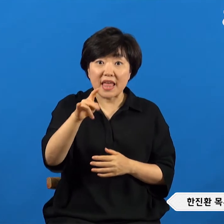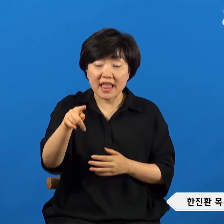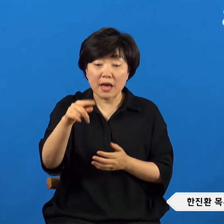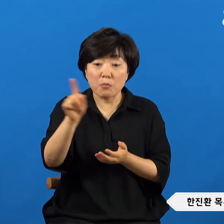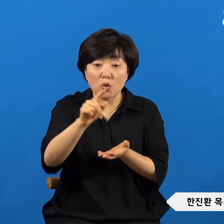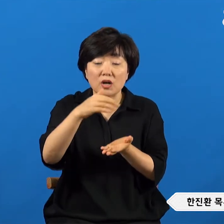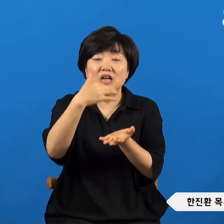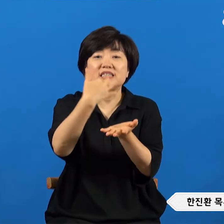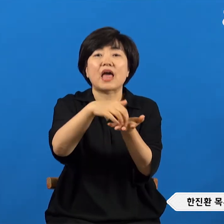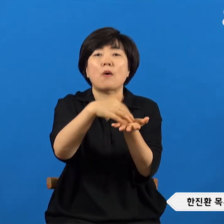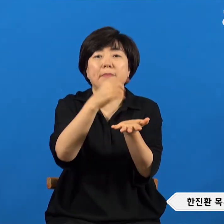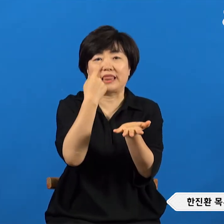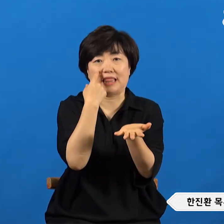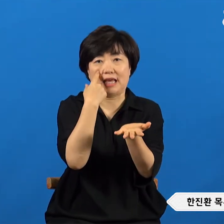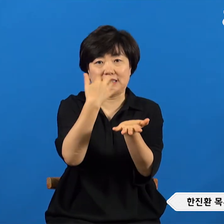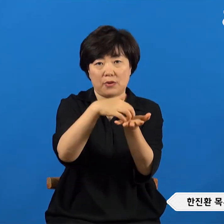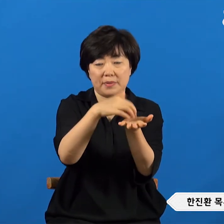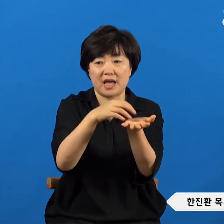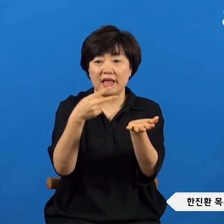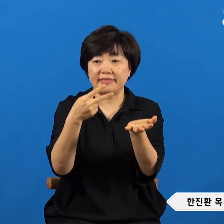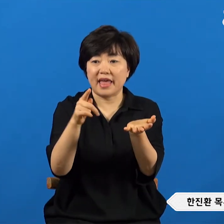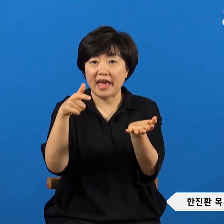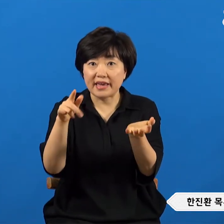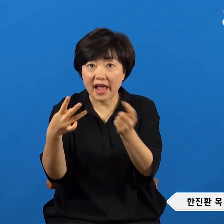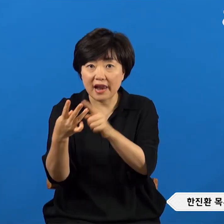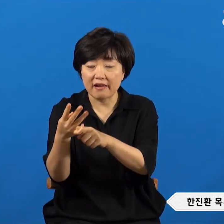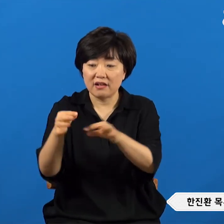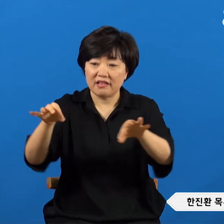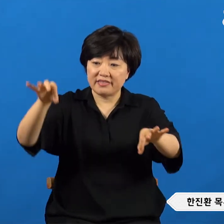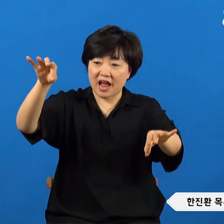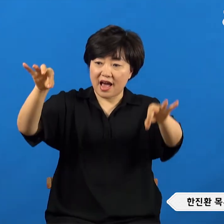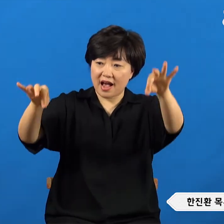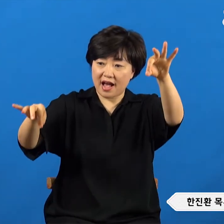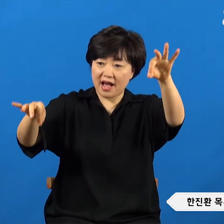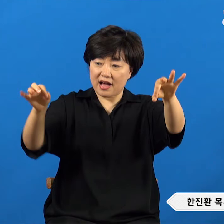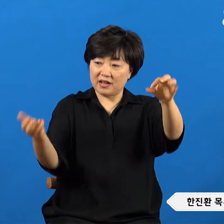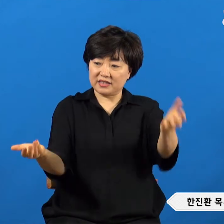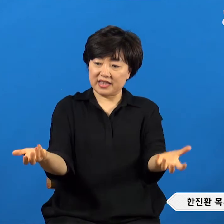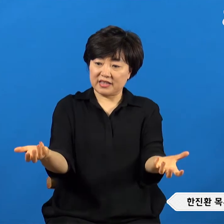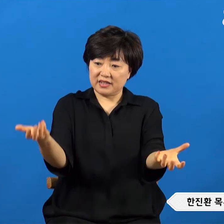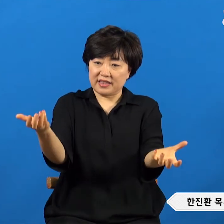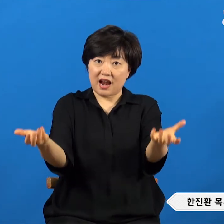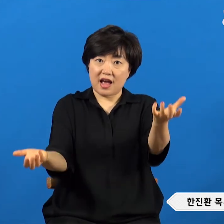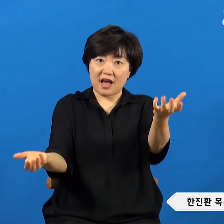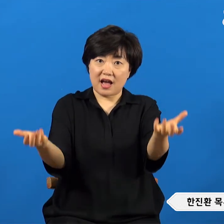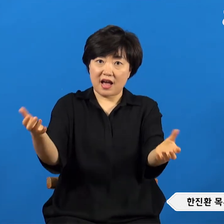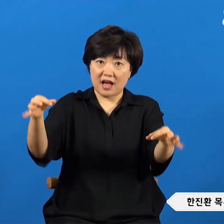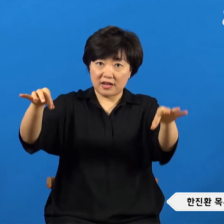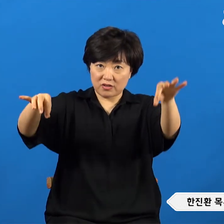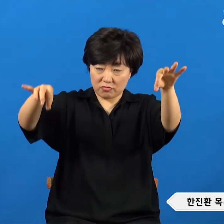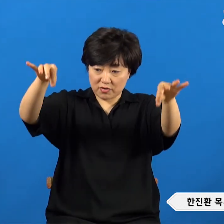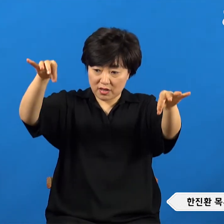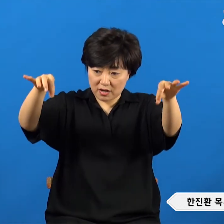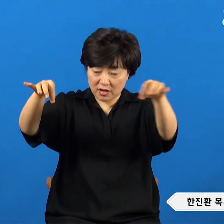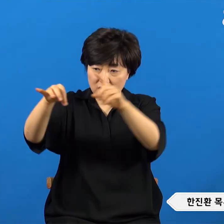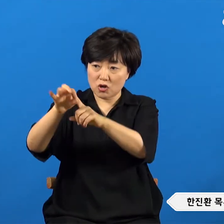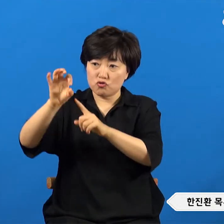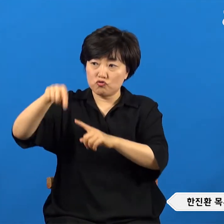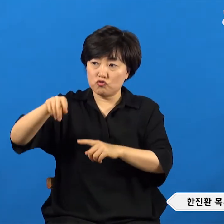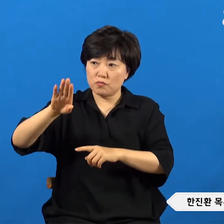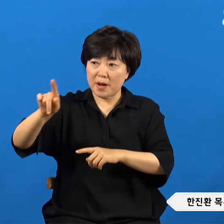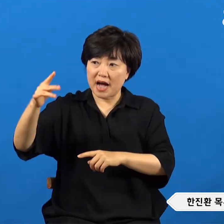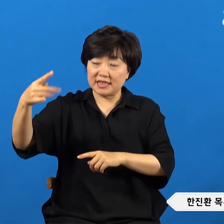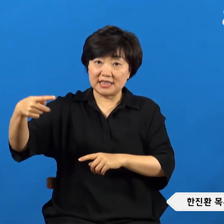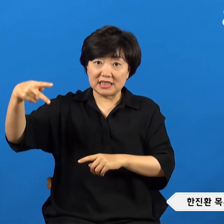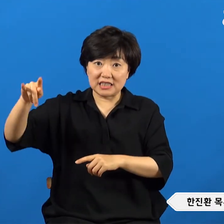하는 뜻입니다. 데겔은 달아보았다, 저울에 달아보았다 하는 뜻입니다.